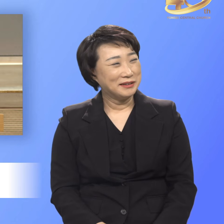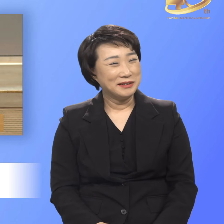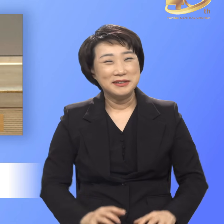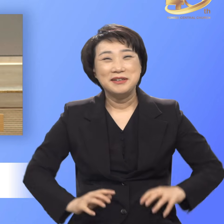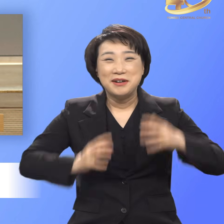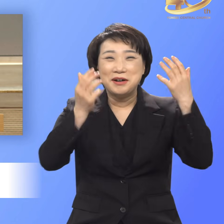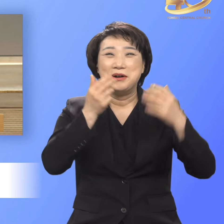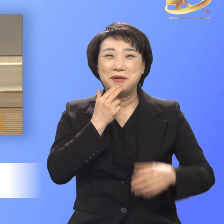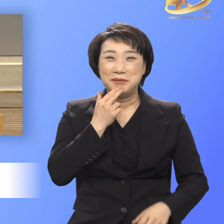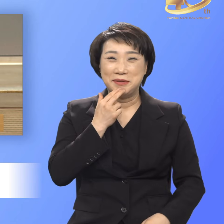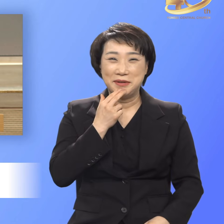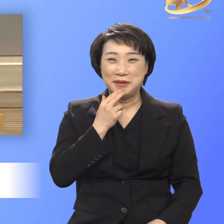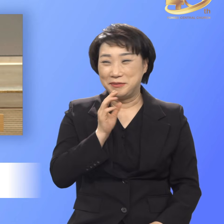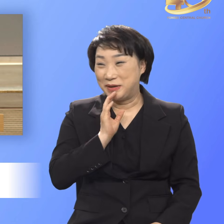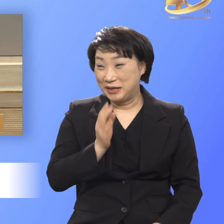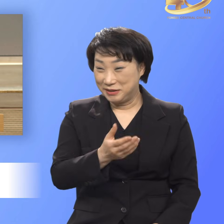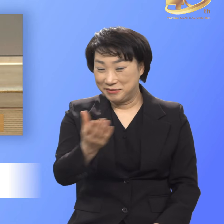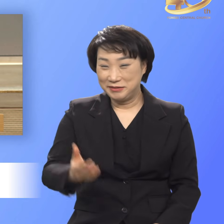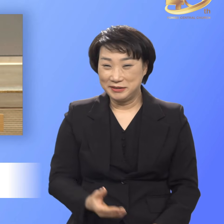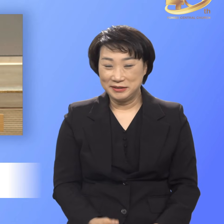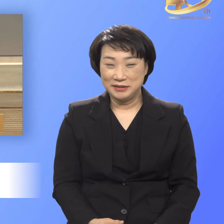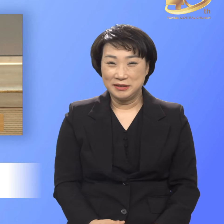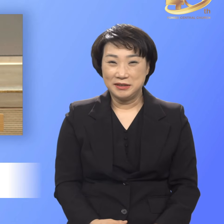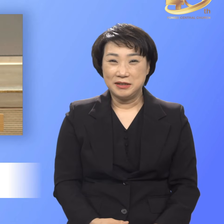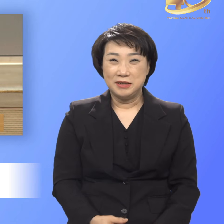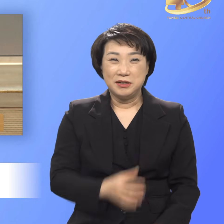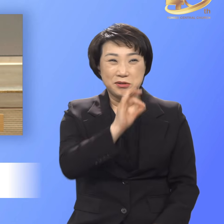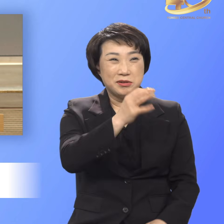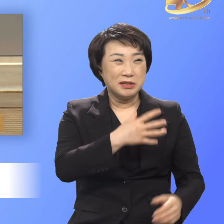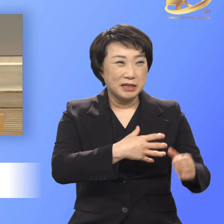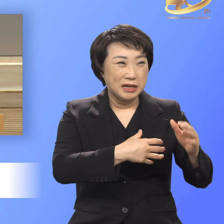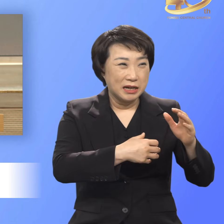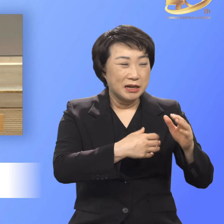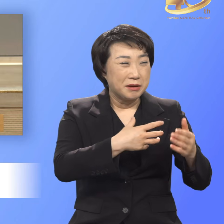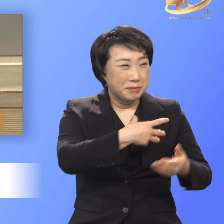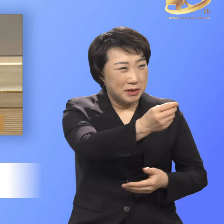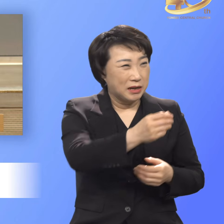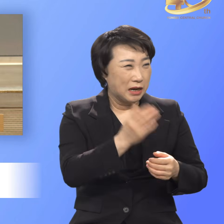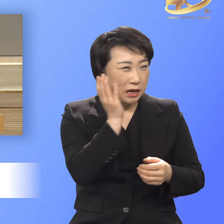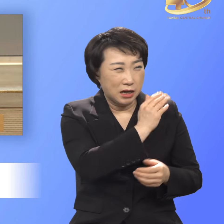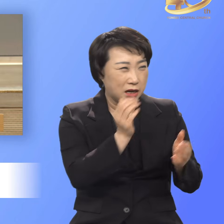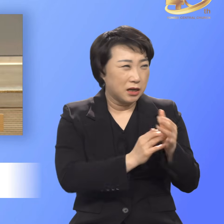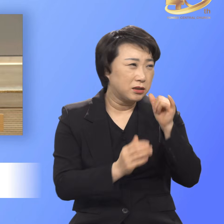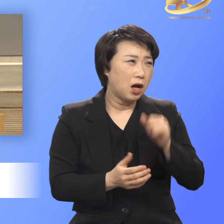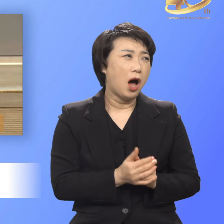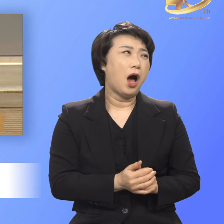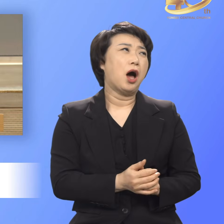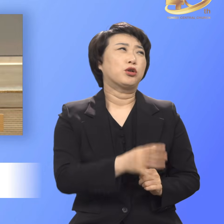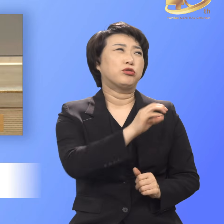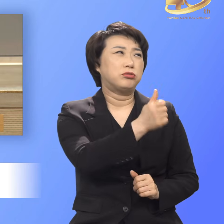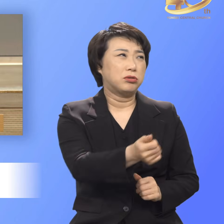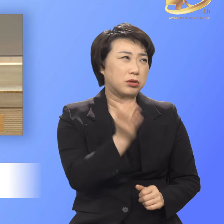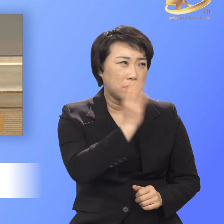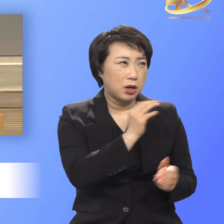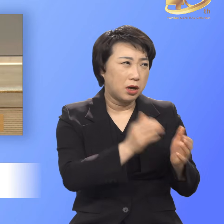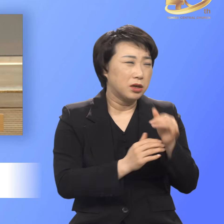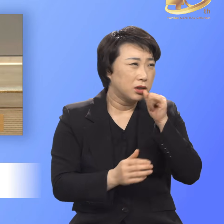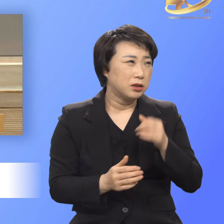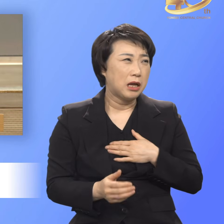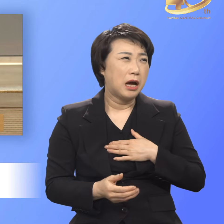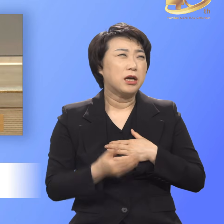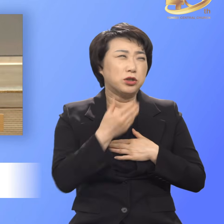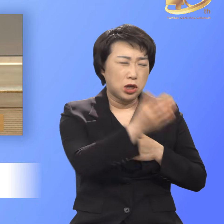설교될 일이 없잖아. 돈 떼먹었어 누가? 야, 얼마나 없으면 떼먹었을까? 나는 띵지